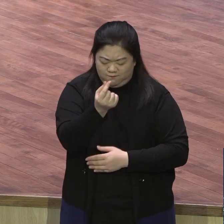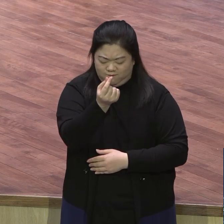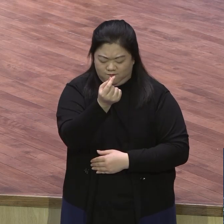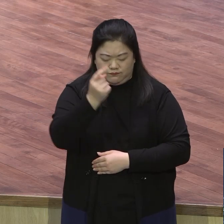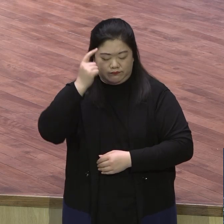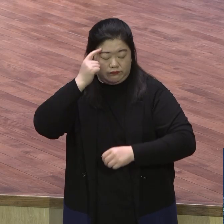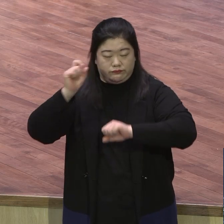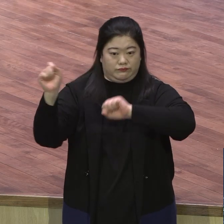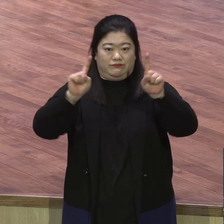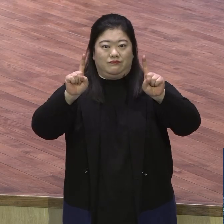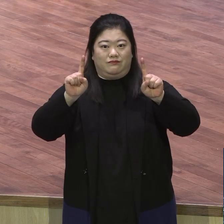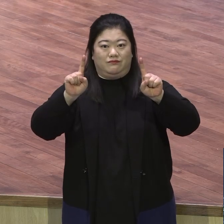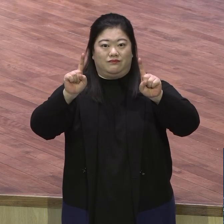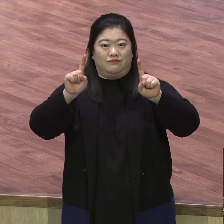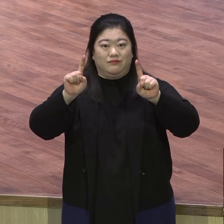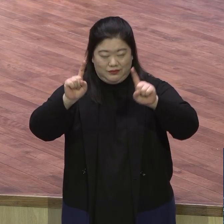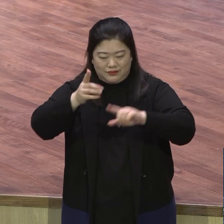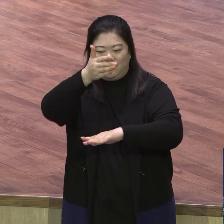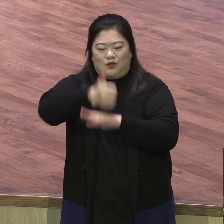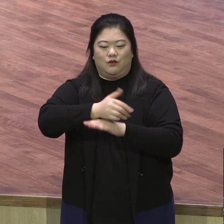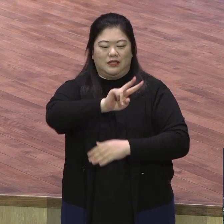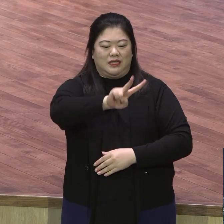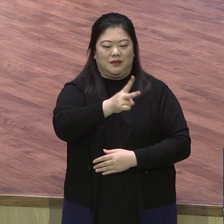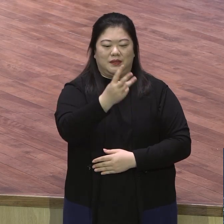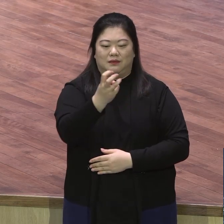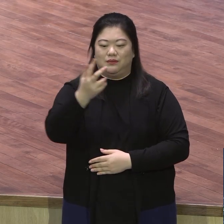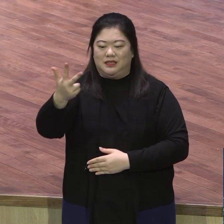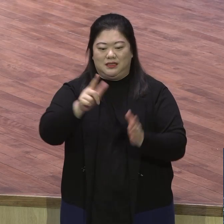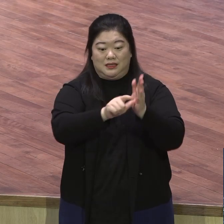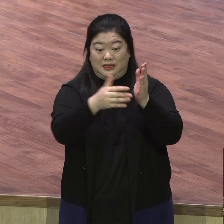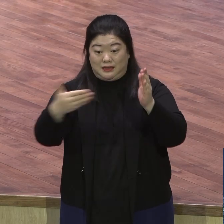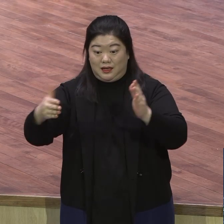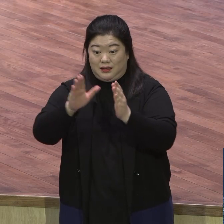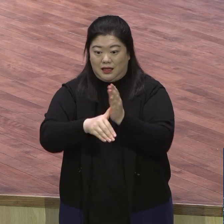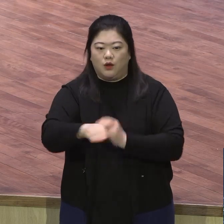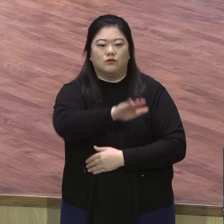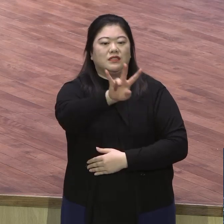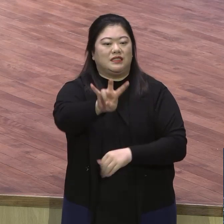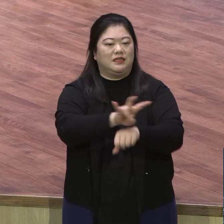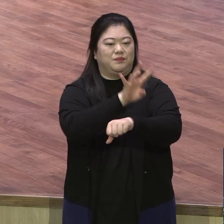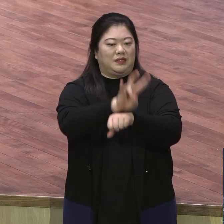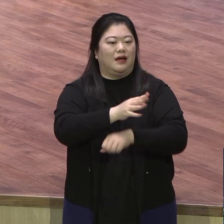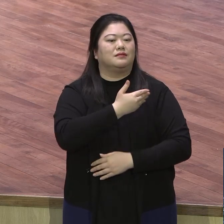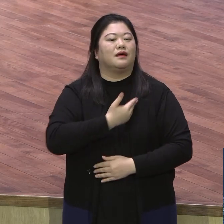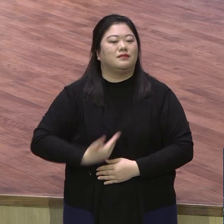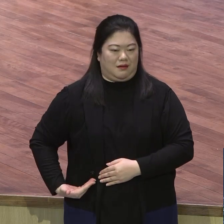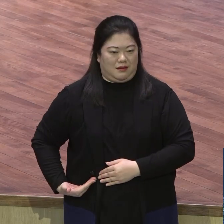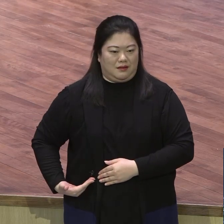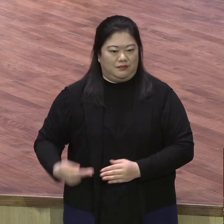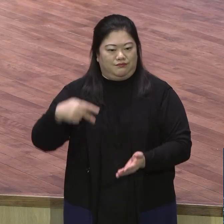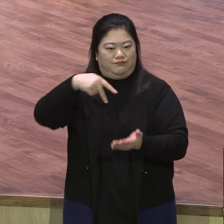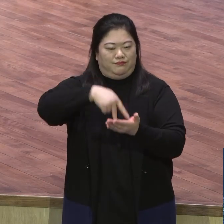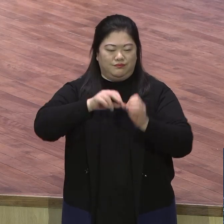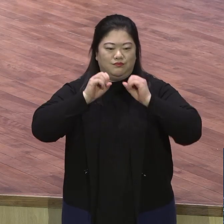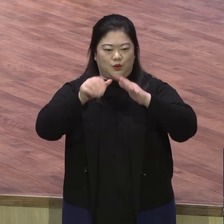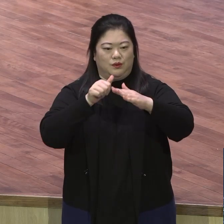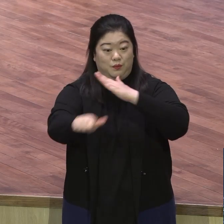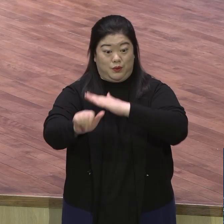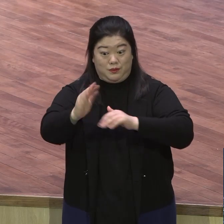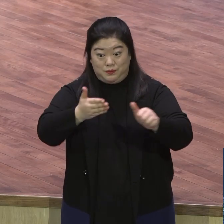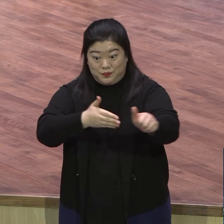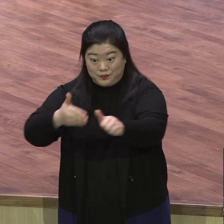2, 3, 7 시대에 24 제자로서 당당히 서가시기를 지혜로 축복합니다. 그럼